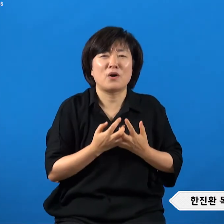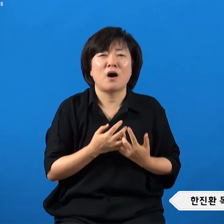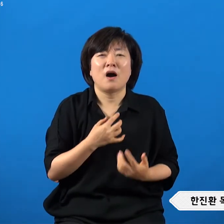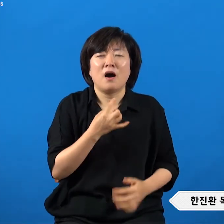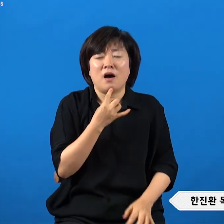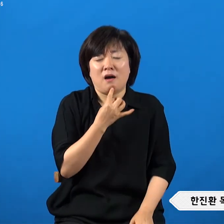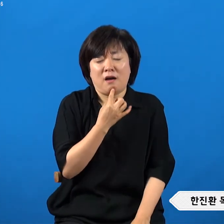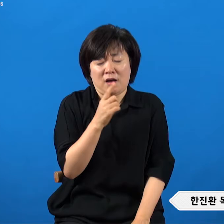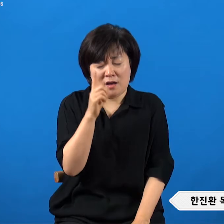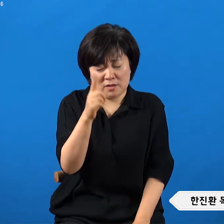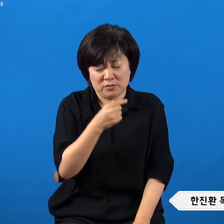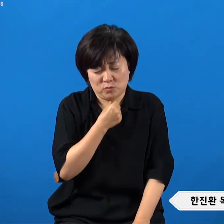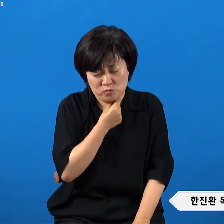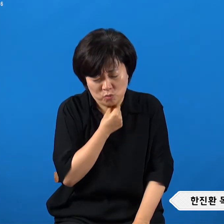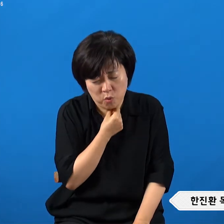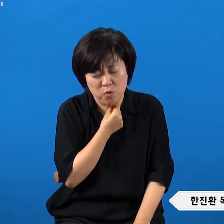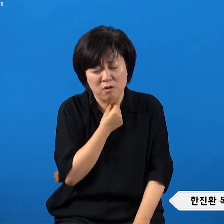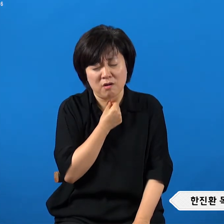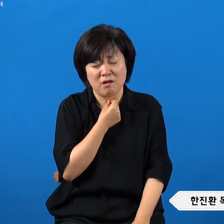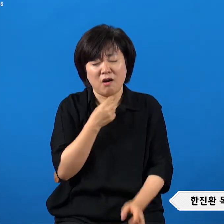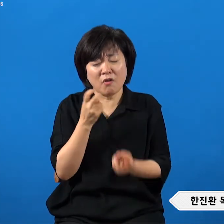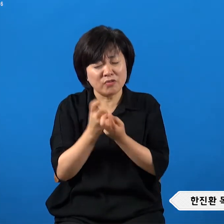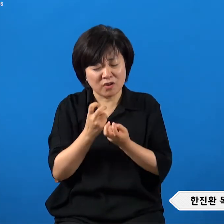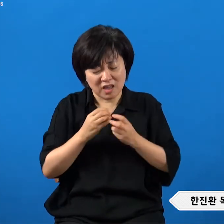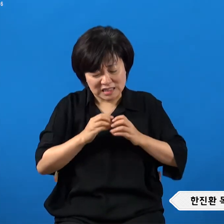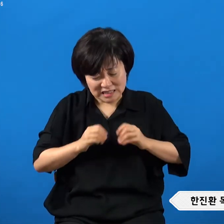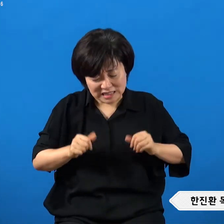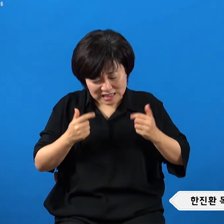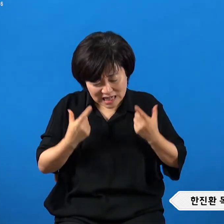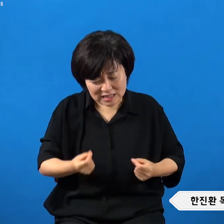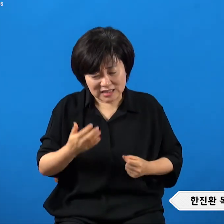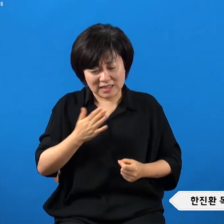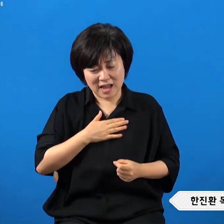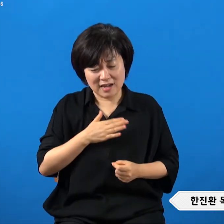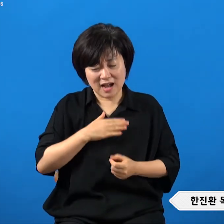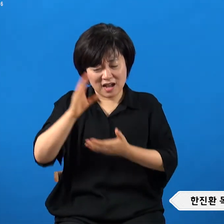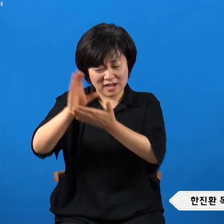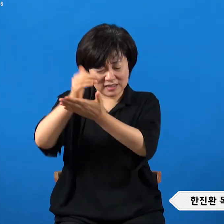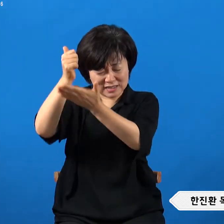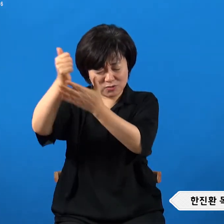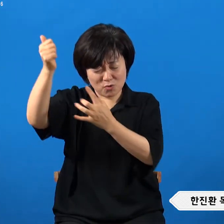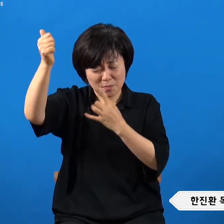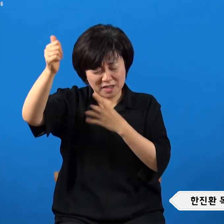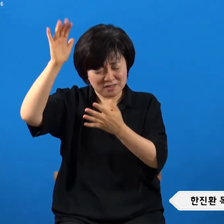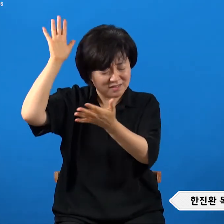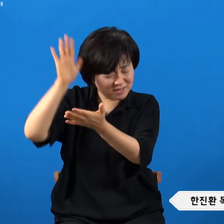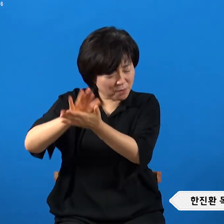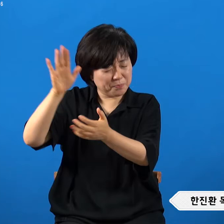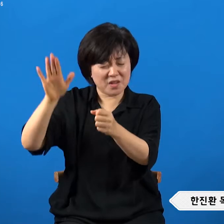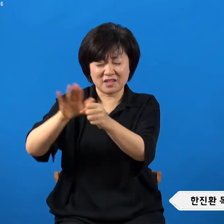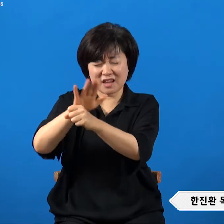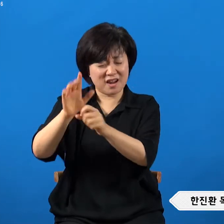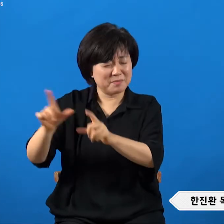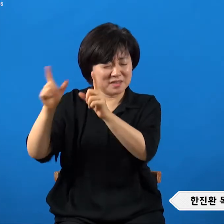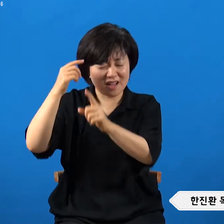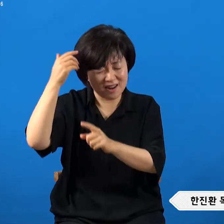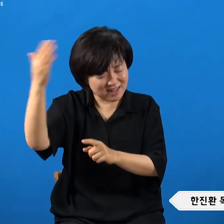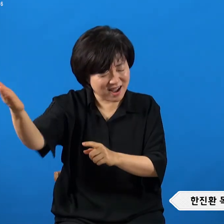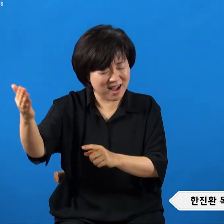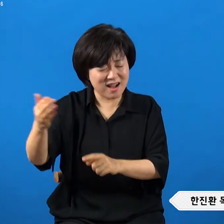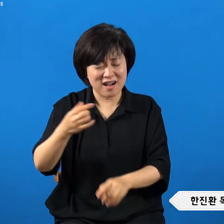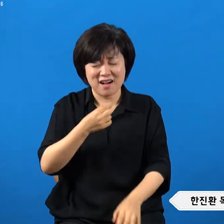가지 소원은 어떻게 하면 진토와 같은 내가 그리스도만을 뜨겁게 사랑하면서 살 수 있을까?